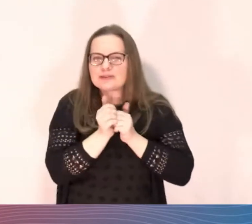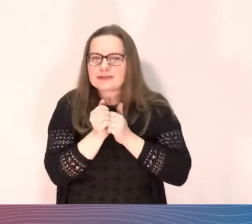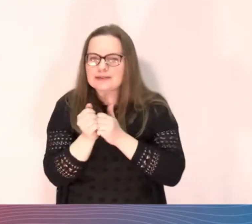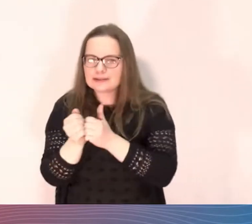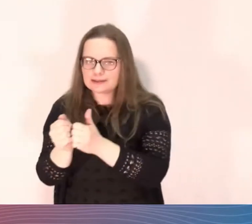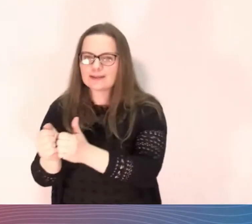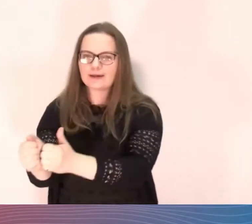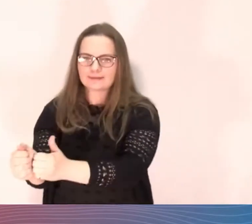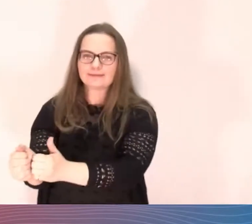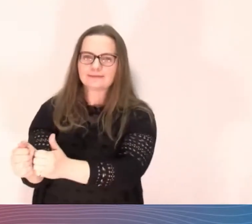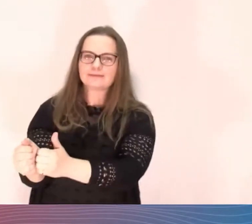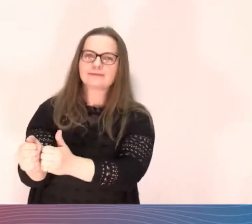Hoje nós temos alguém que nos governa.